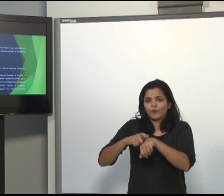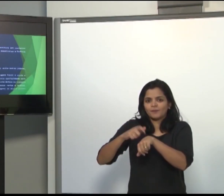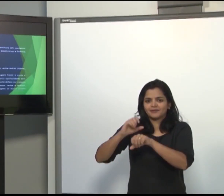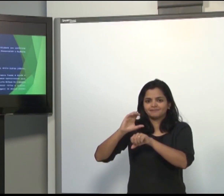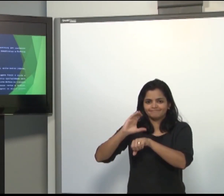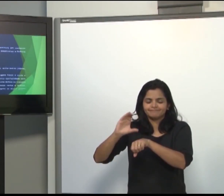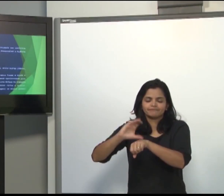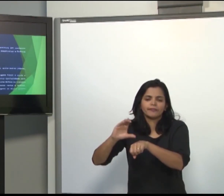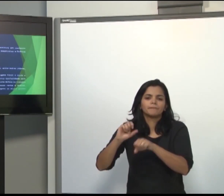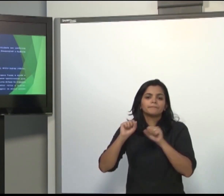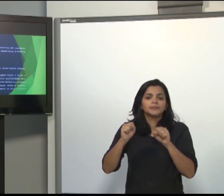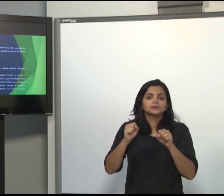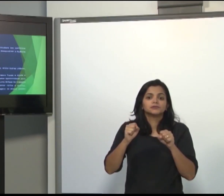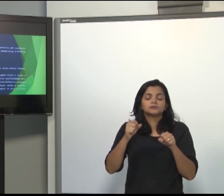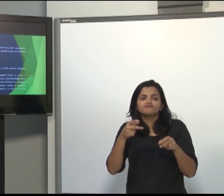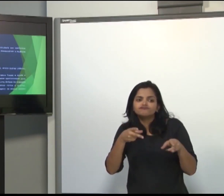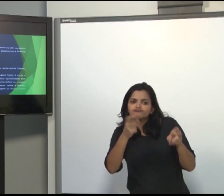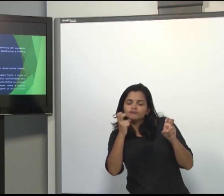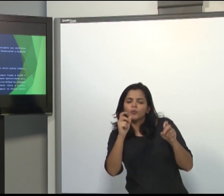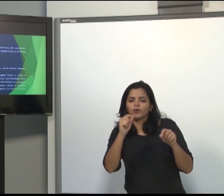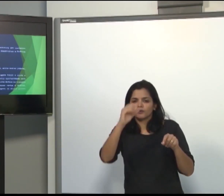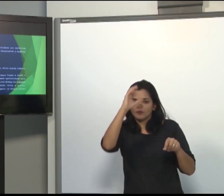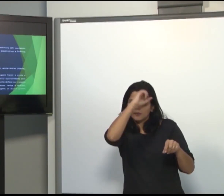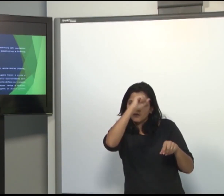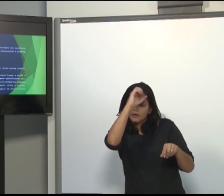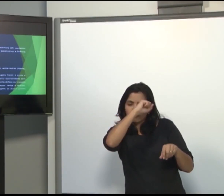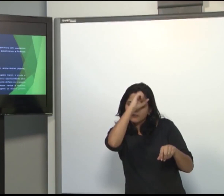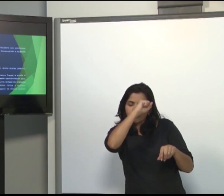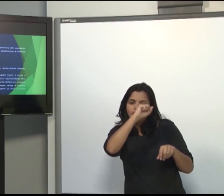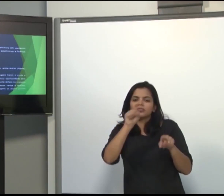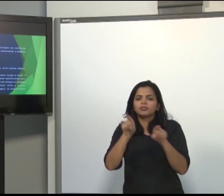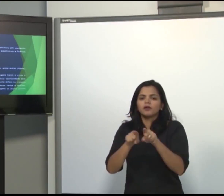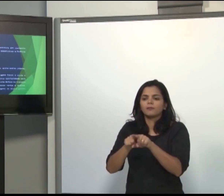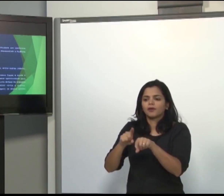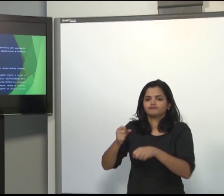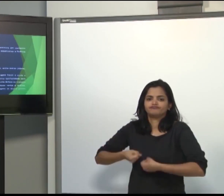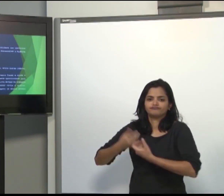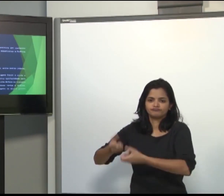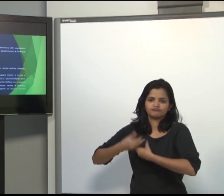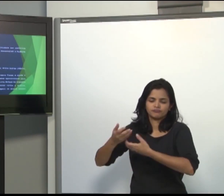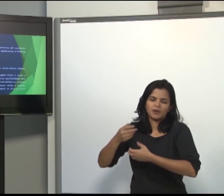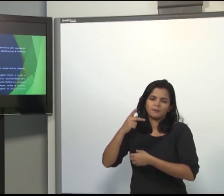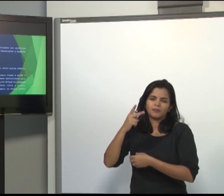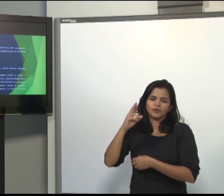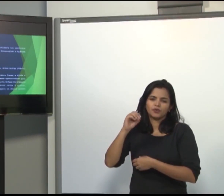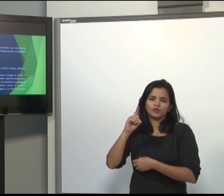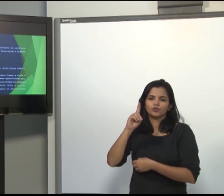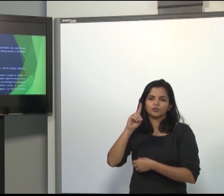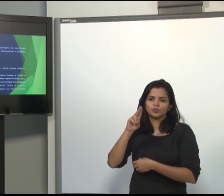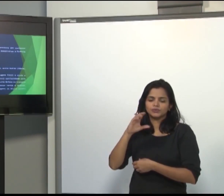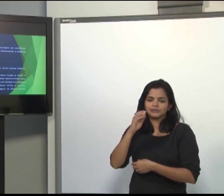vocês, com relação ao curso, o momento da aprendizagem, com relação à